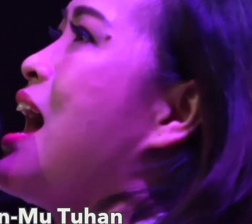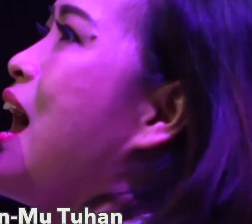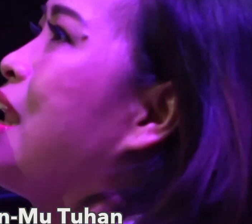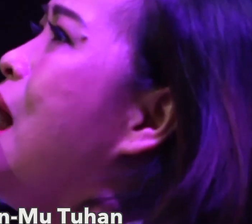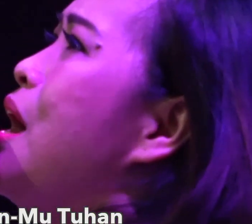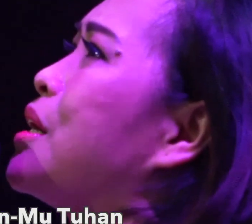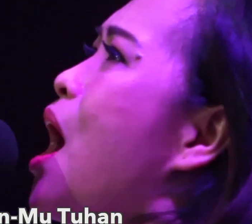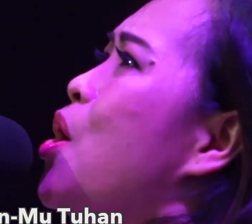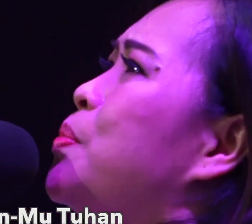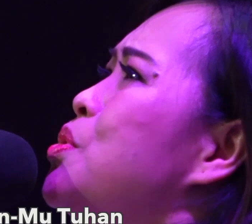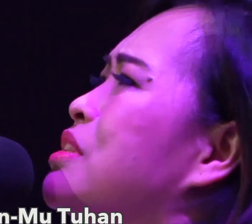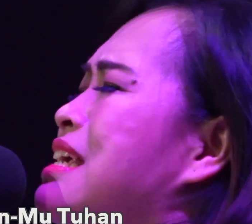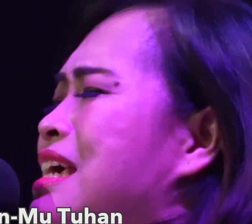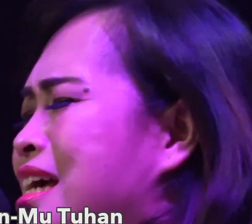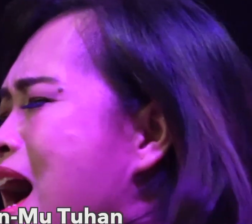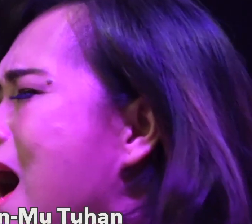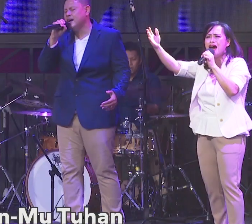kesesakan. Kau